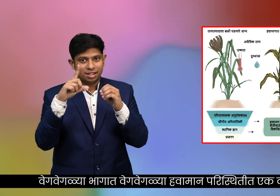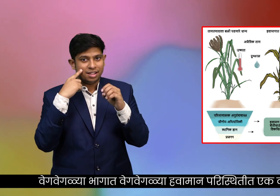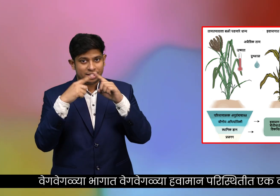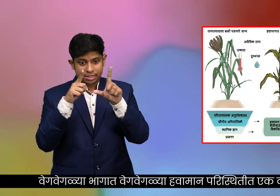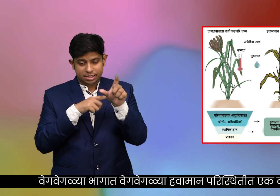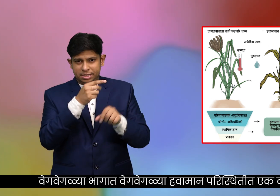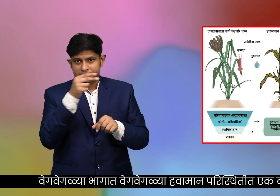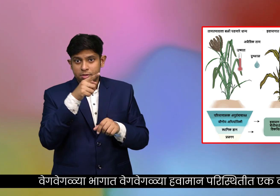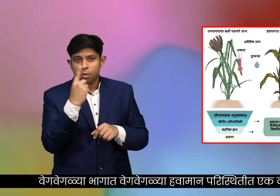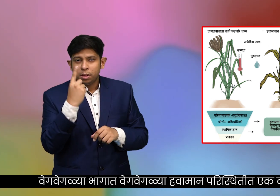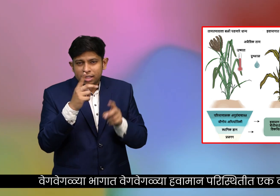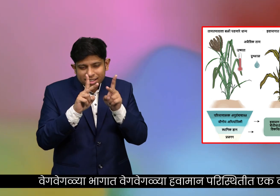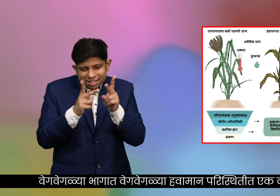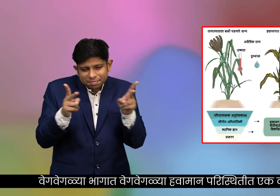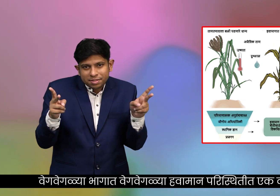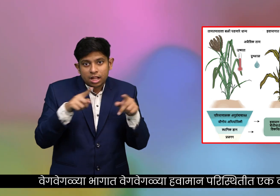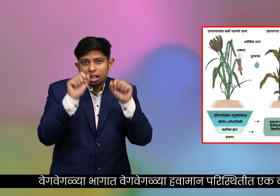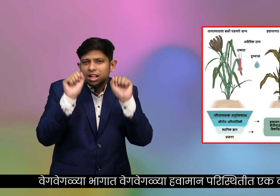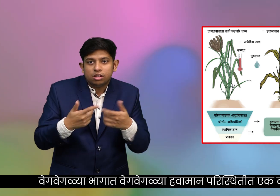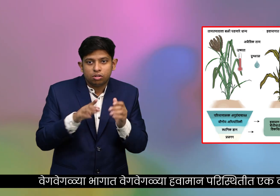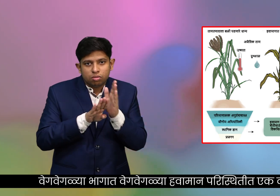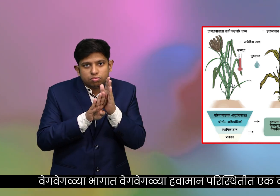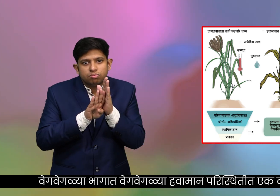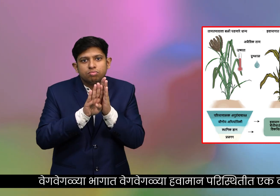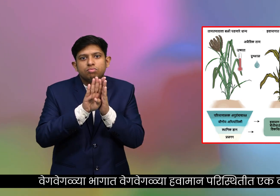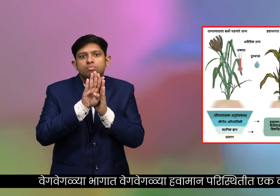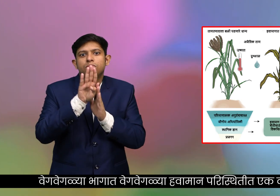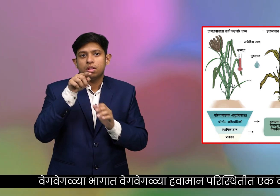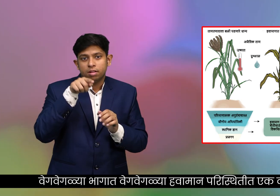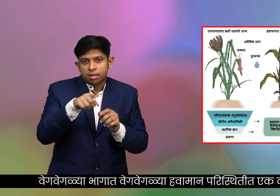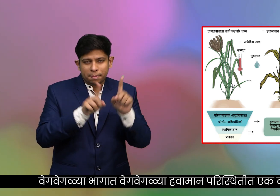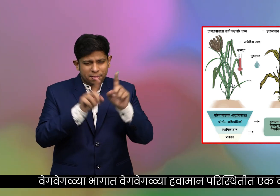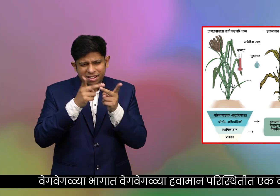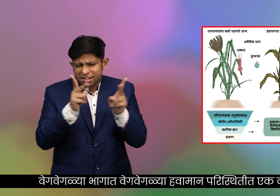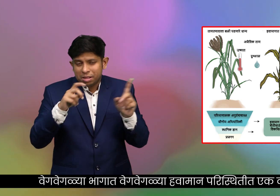वेगवेगळ्या भागात वेगवेगळ्या हवामान परिस्थितीत एक वाण उगवता येतो.